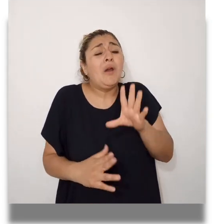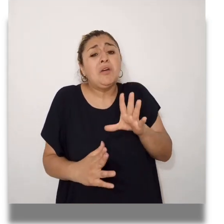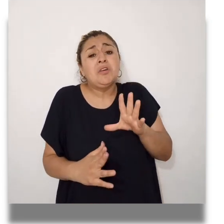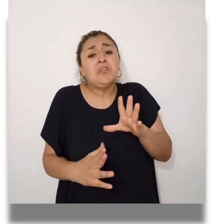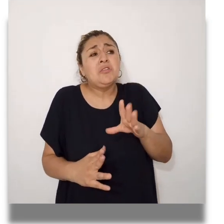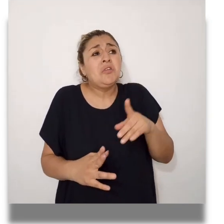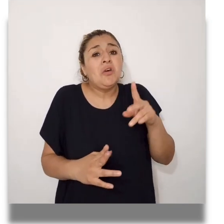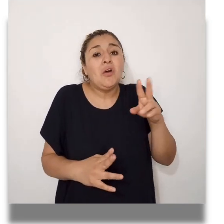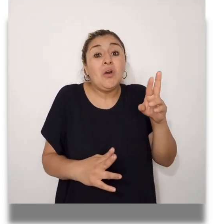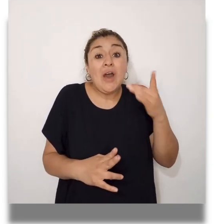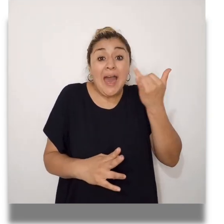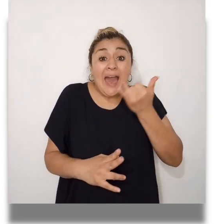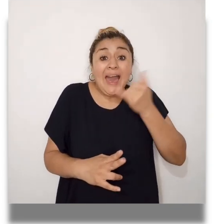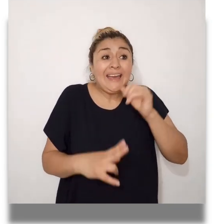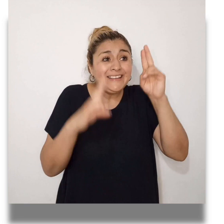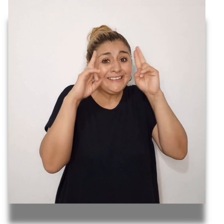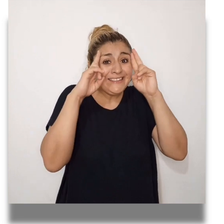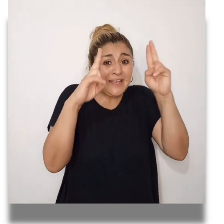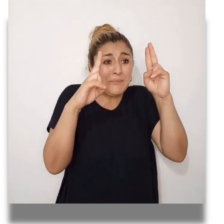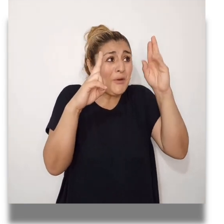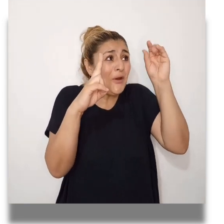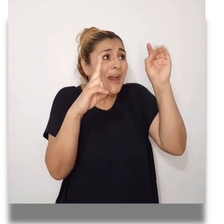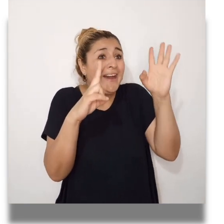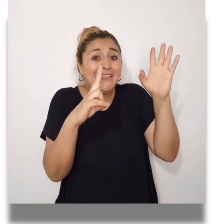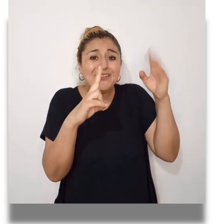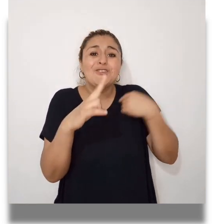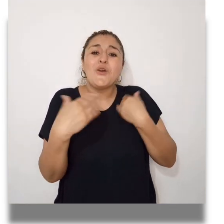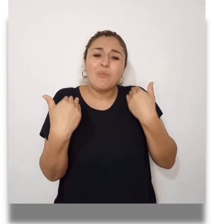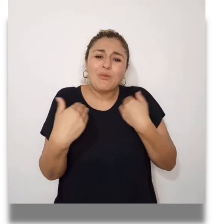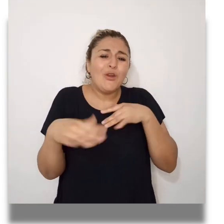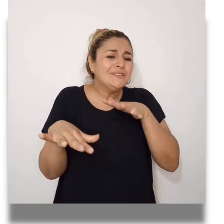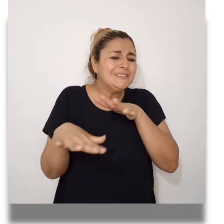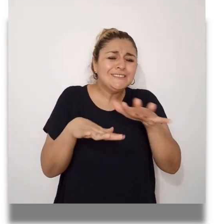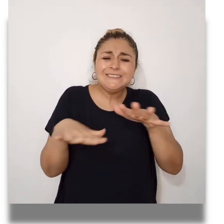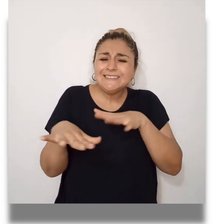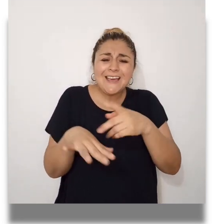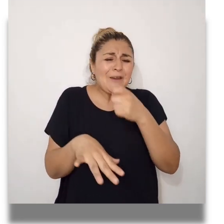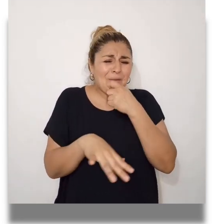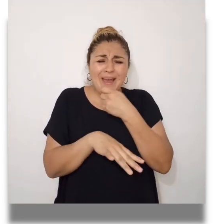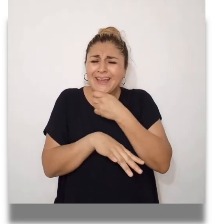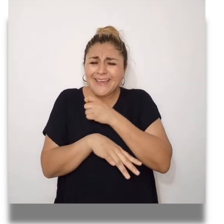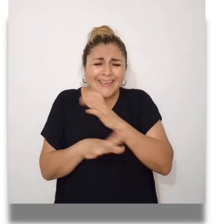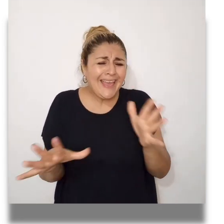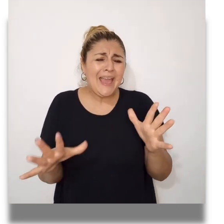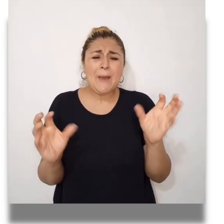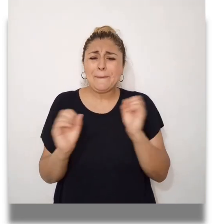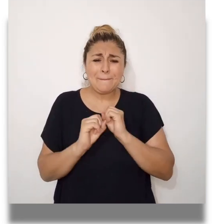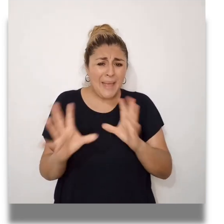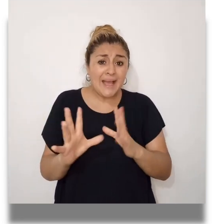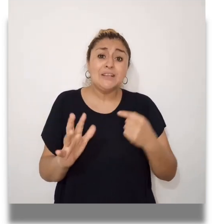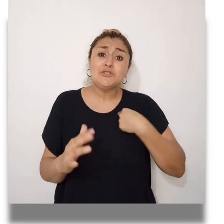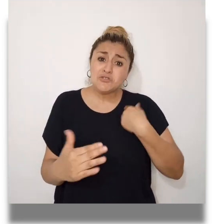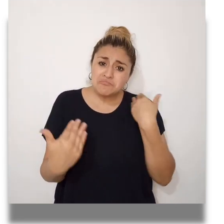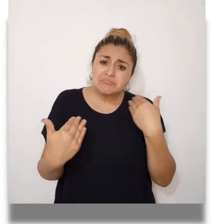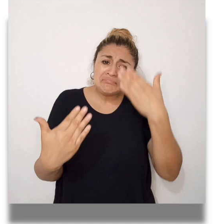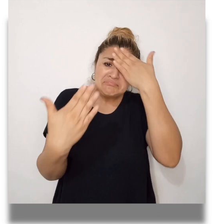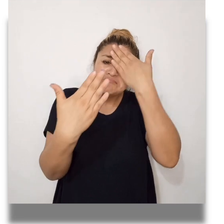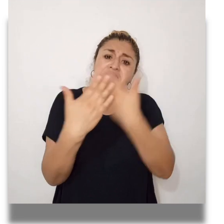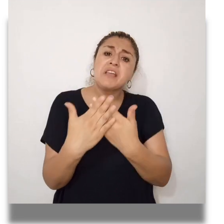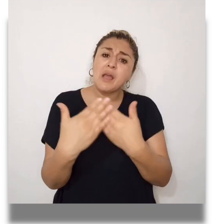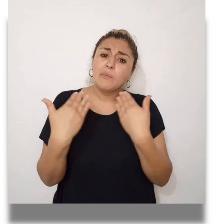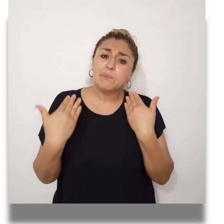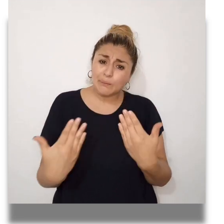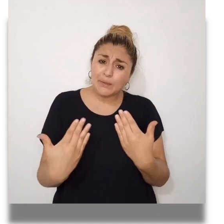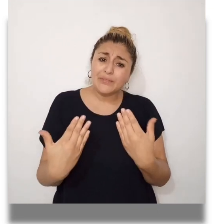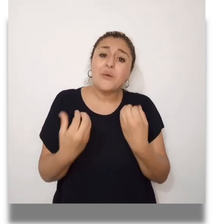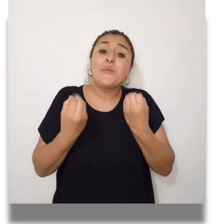hace enfrentar al mal. La crainte de Dieu, c'est faire confiance à la parole de Dieu. El temor de Dios es